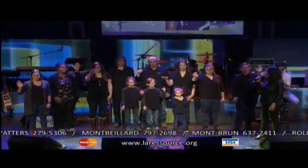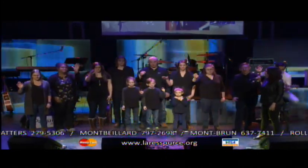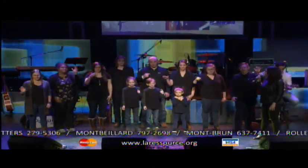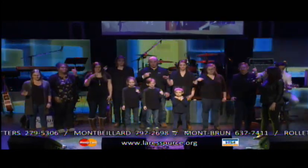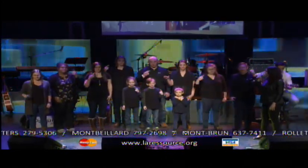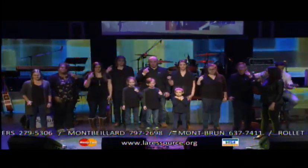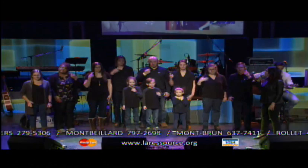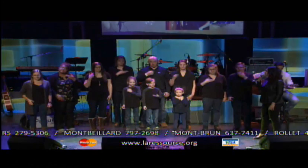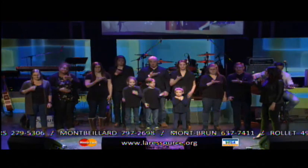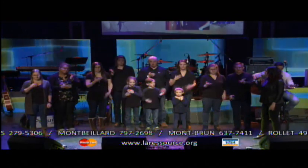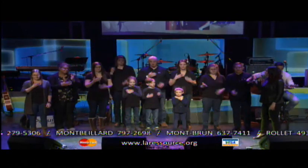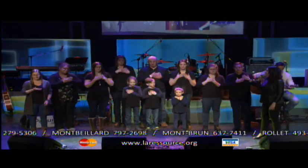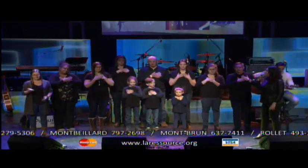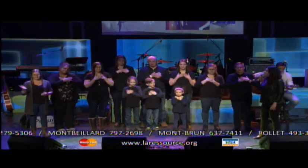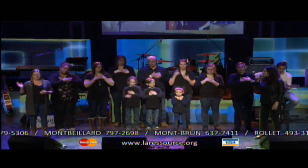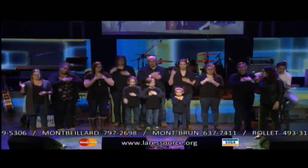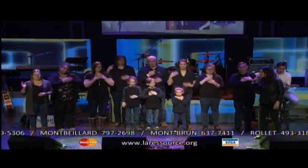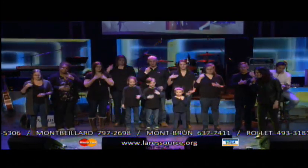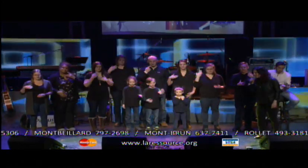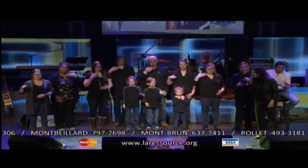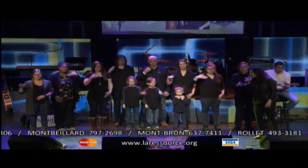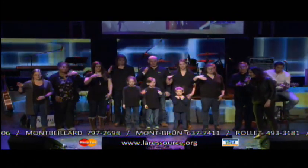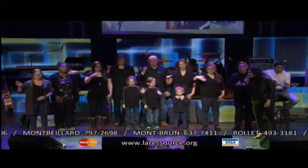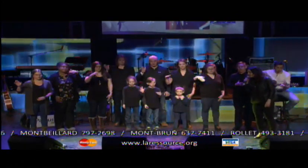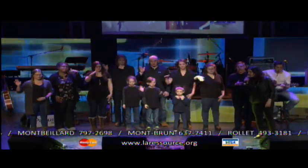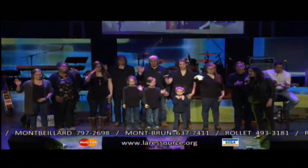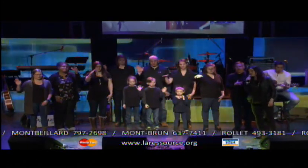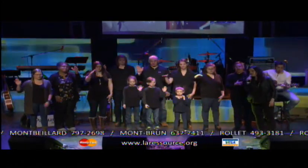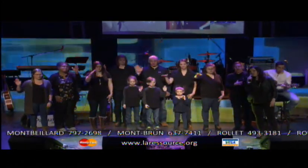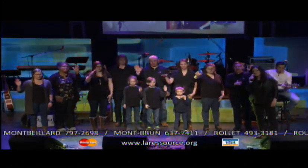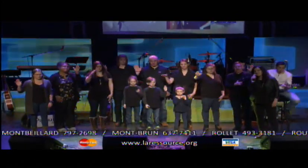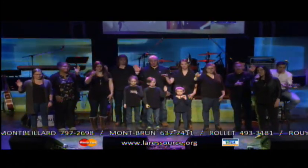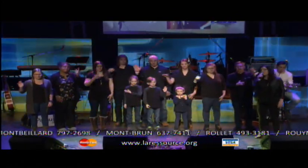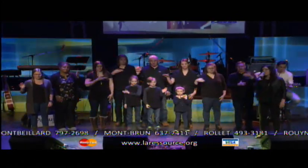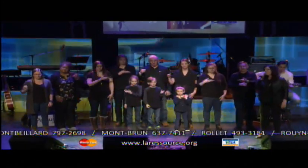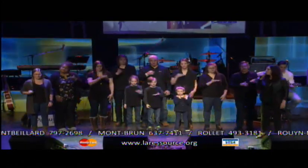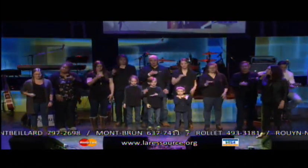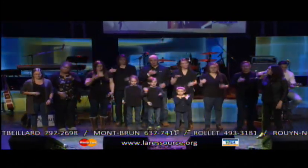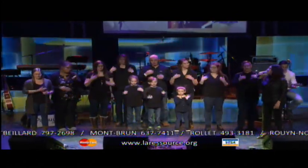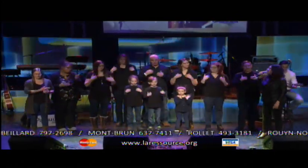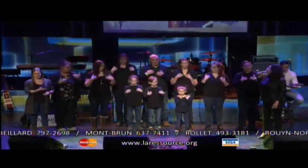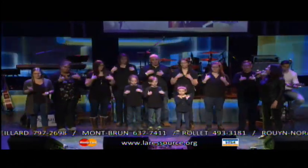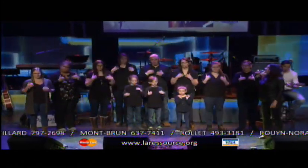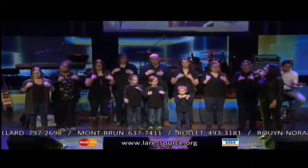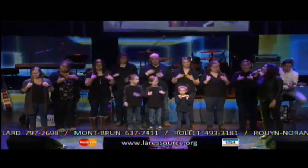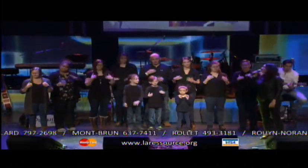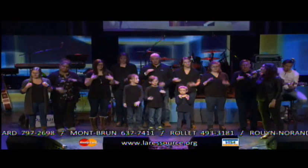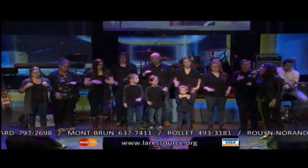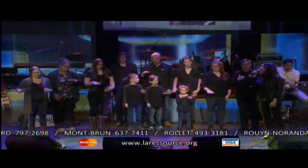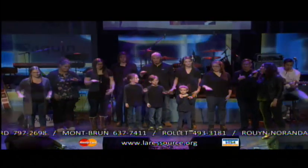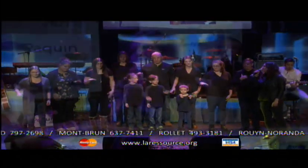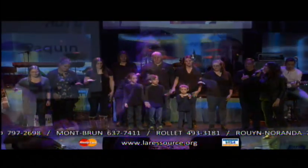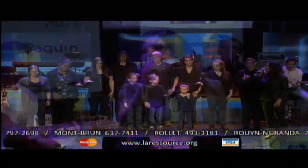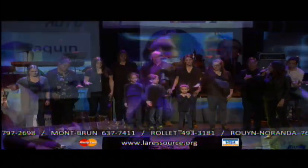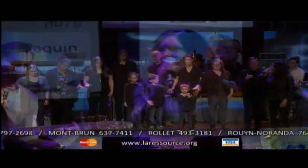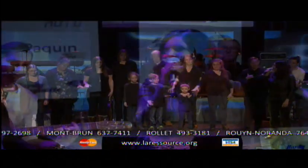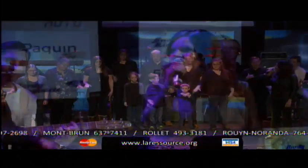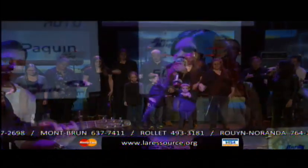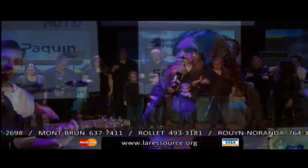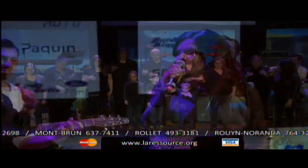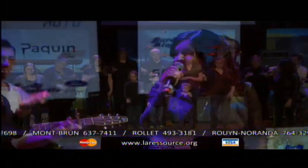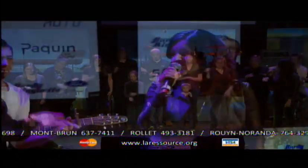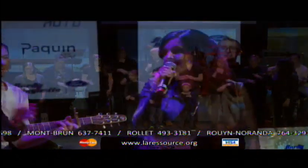pars. Je vous aime, je pars. Vous n'aurez plus